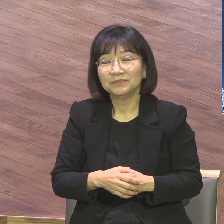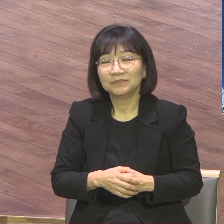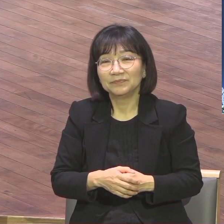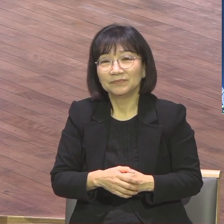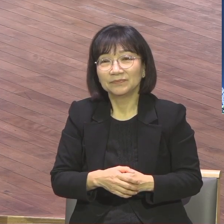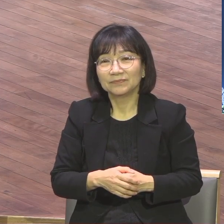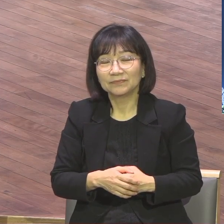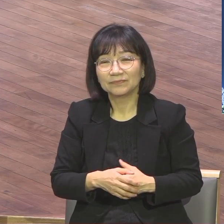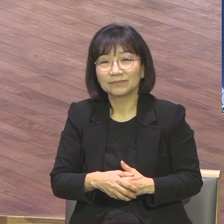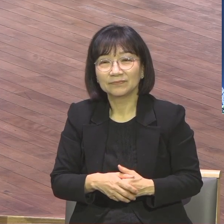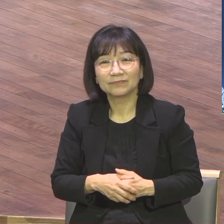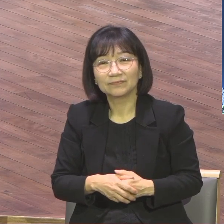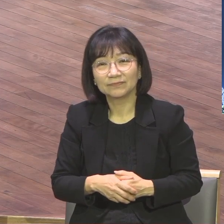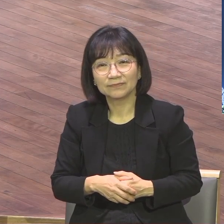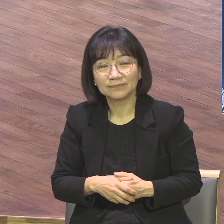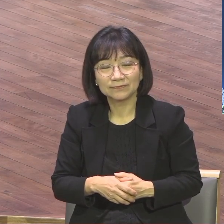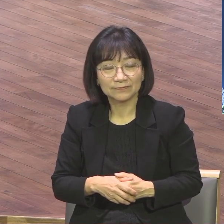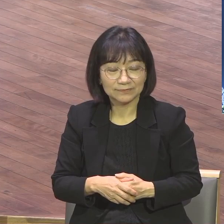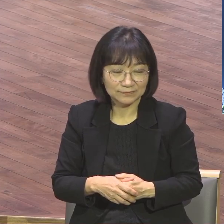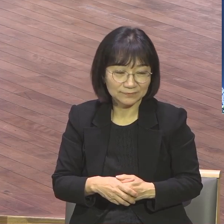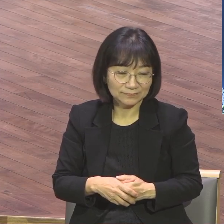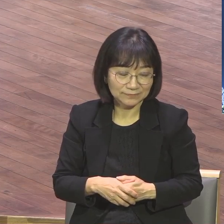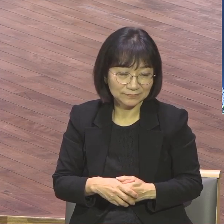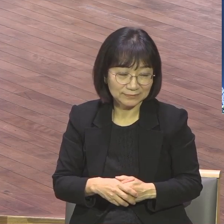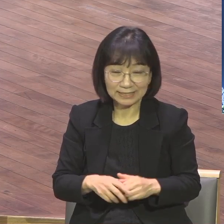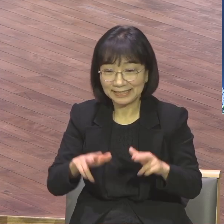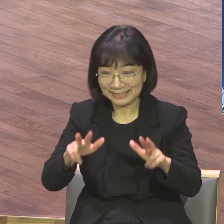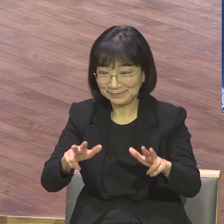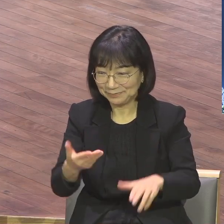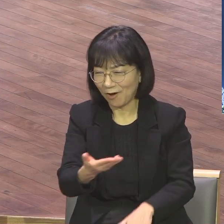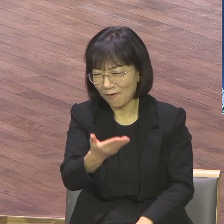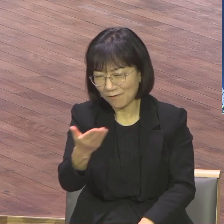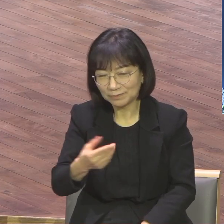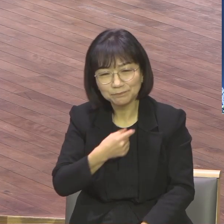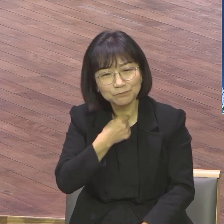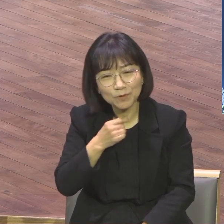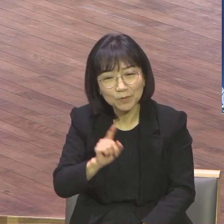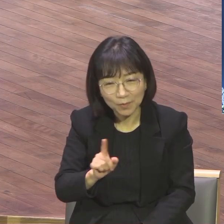거예요. 지금 여러분들이 그렇게 갈망하고